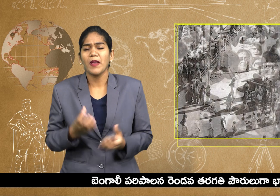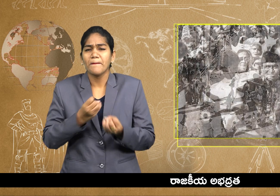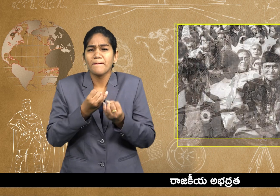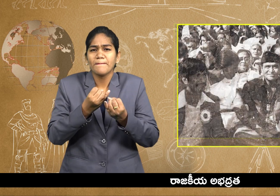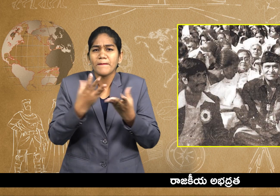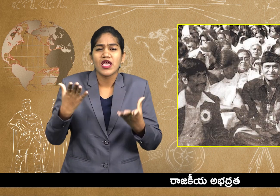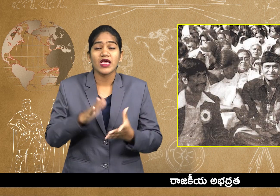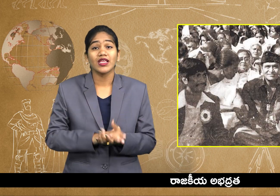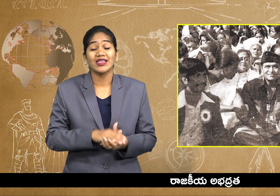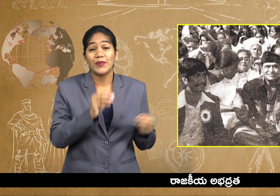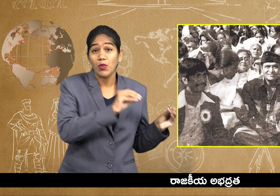రాజకీయ అభద్రత,